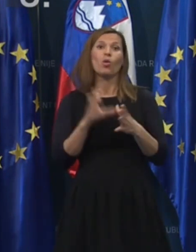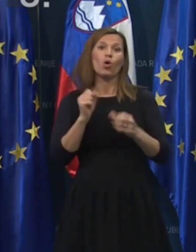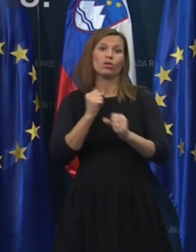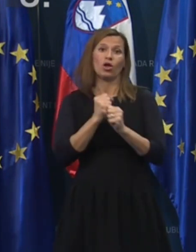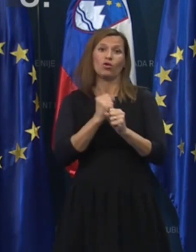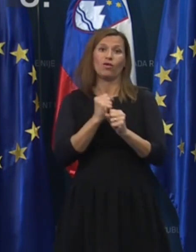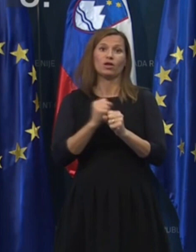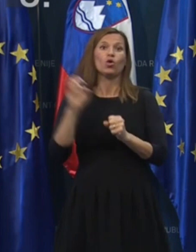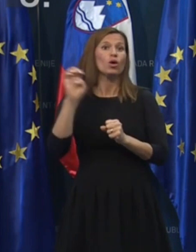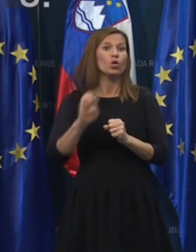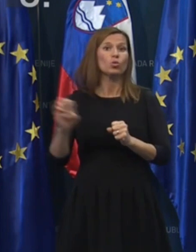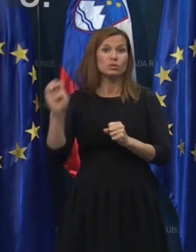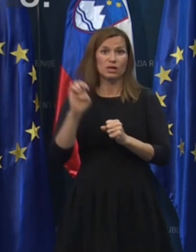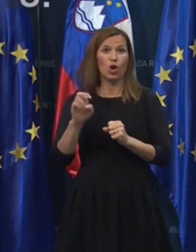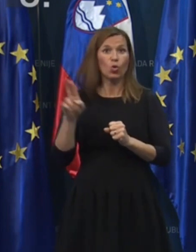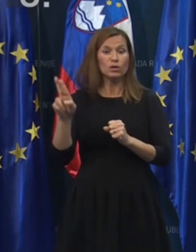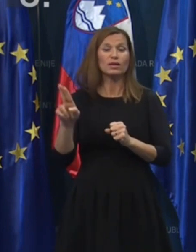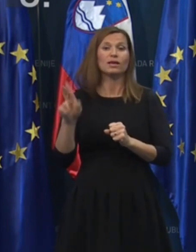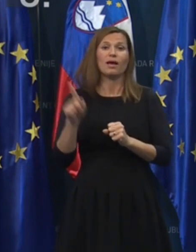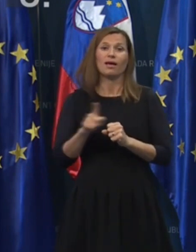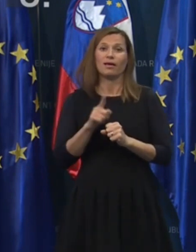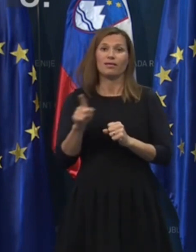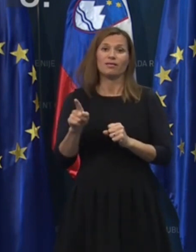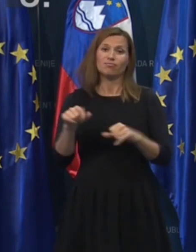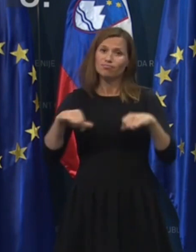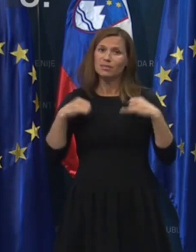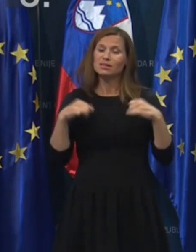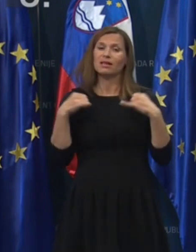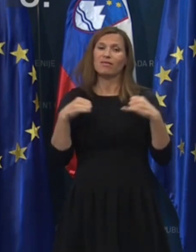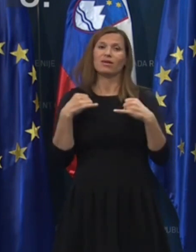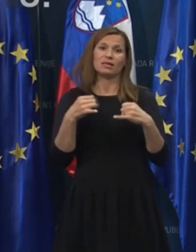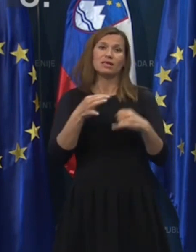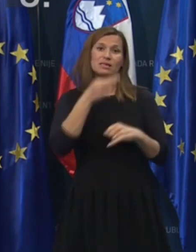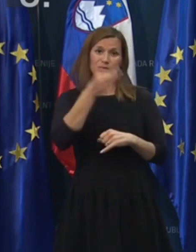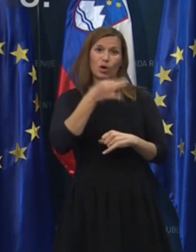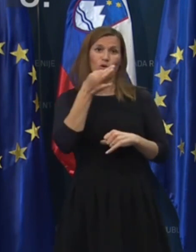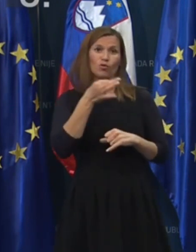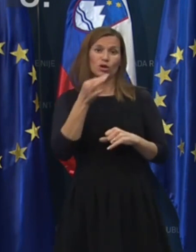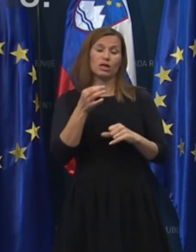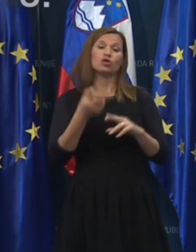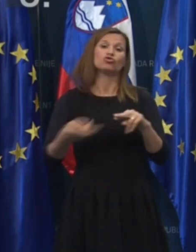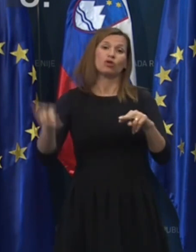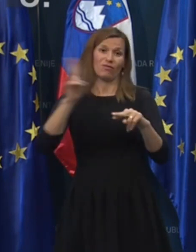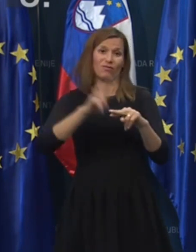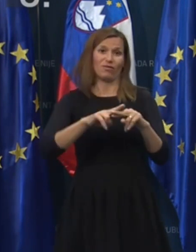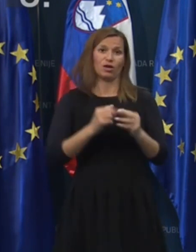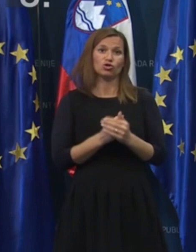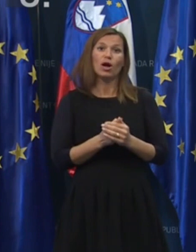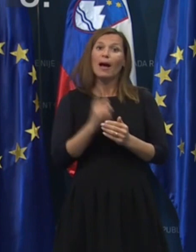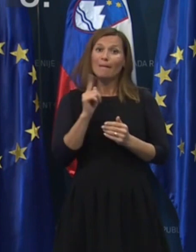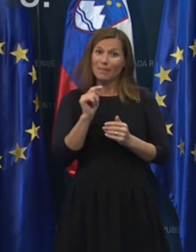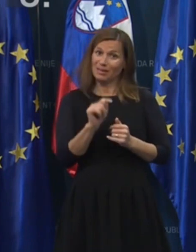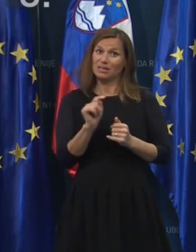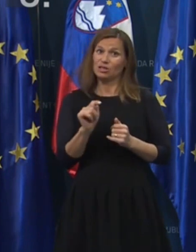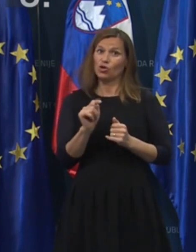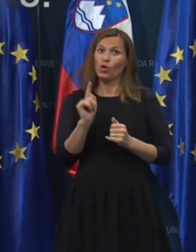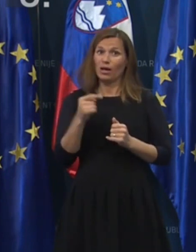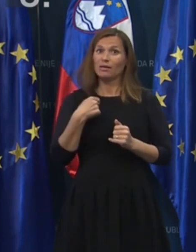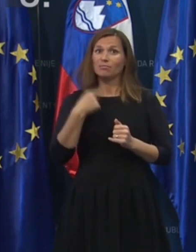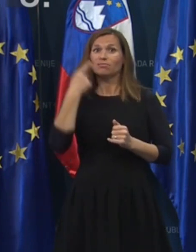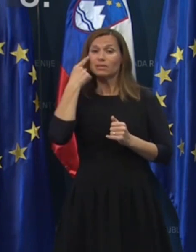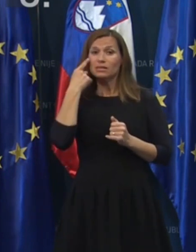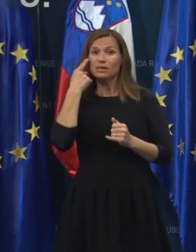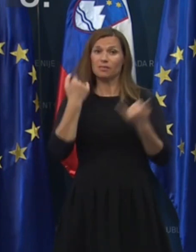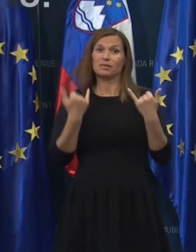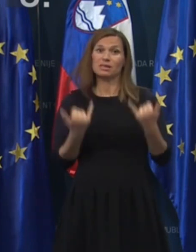delovanju Evropske unije in njenih prizadevanjih spregovorili še več, ampak tisto, kar se mi zdi v